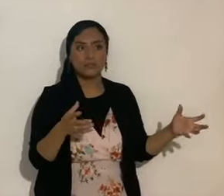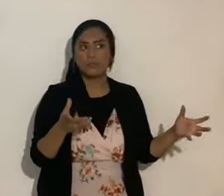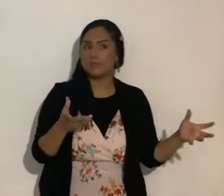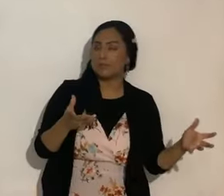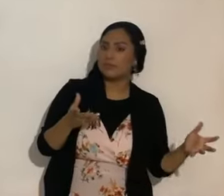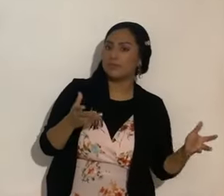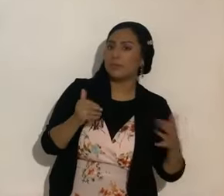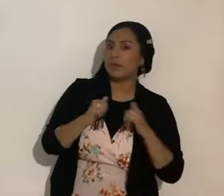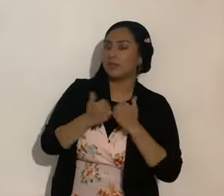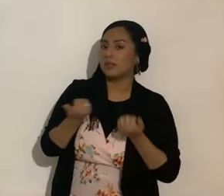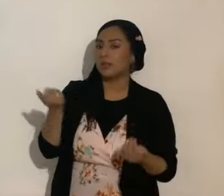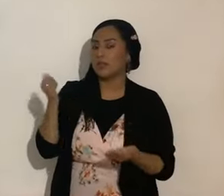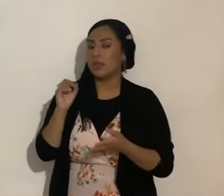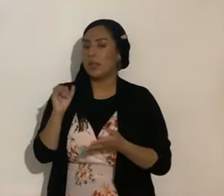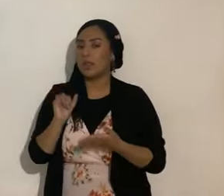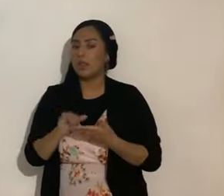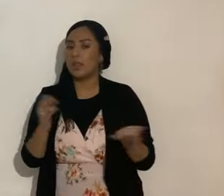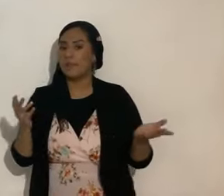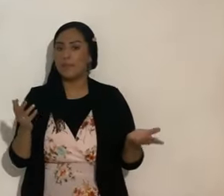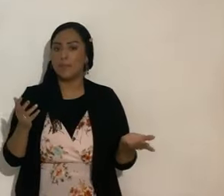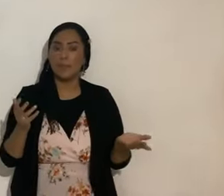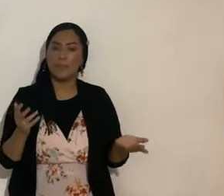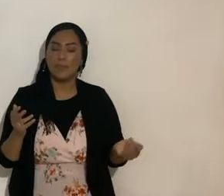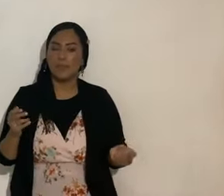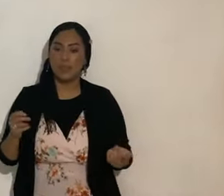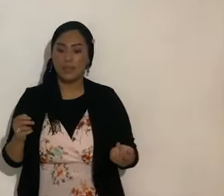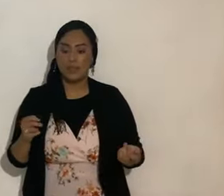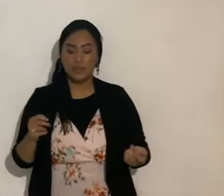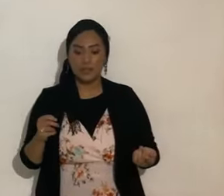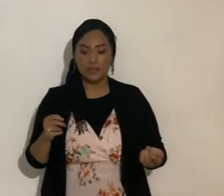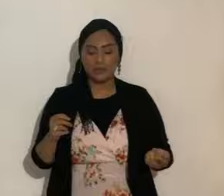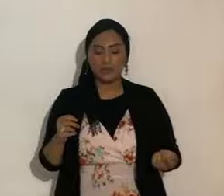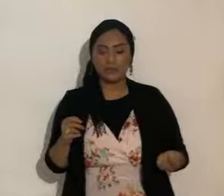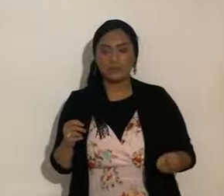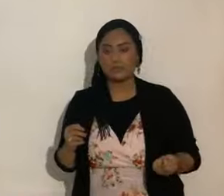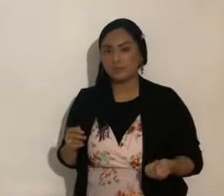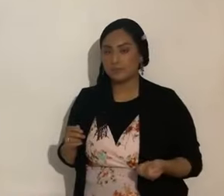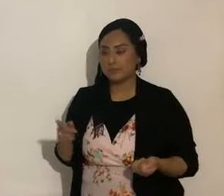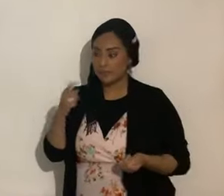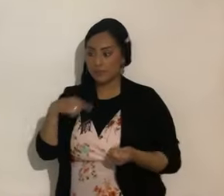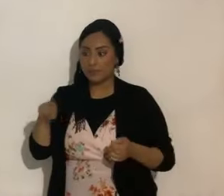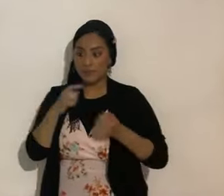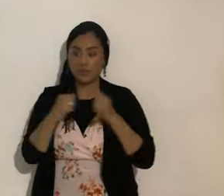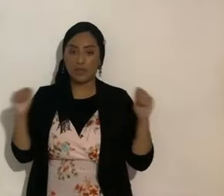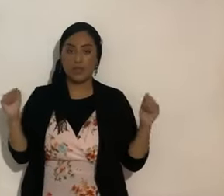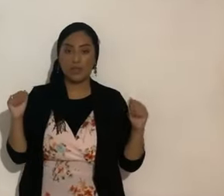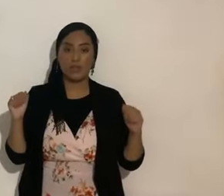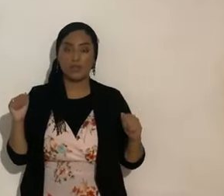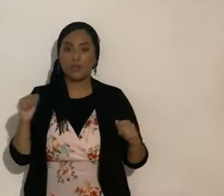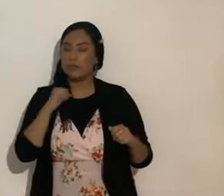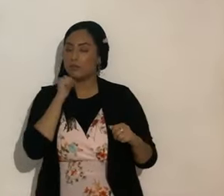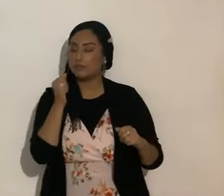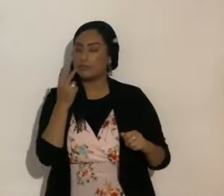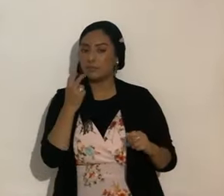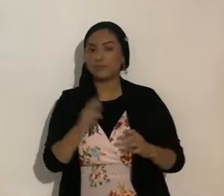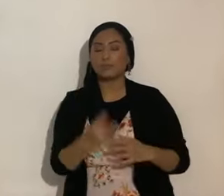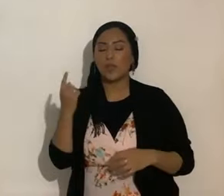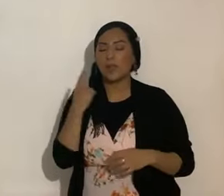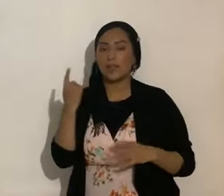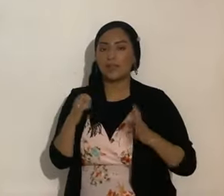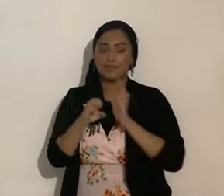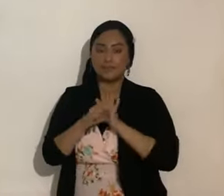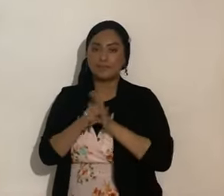sería eso? ¿Cómo sería eso? ¿Eso puede ser? O sea, me refiero a que serían salvos. Lo dudo, yo lo dudo, pero es un, por